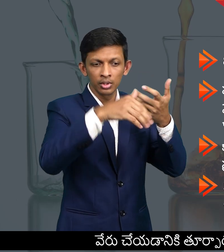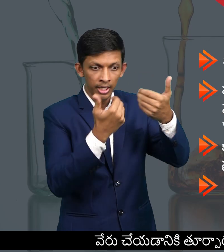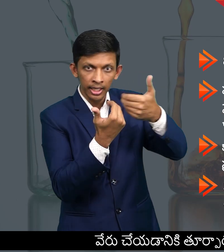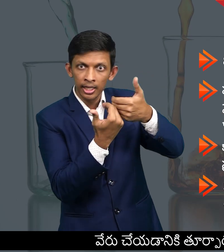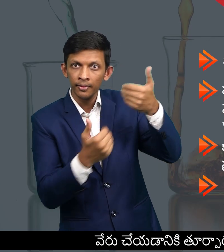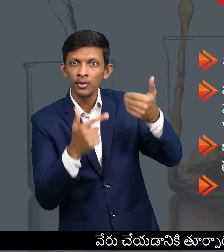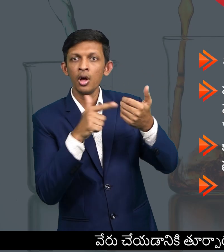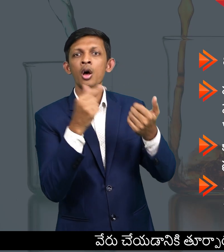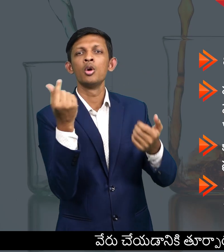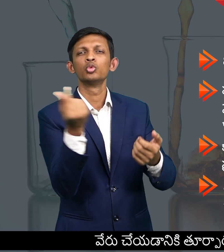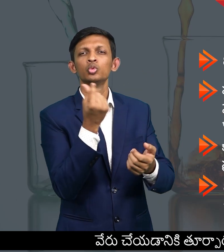ఉపయోగించవచ్చు.